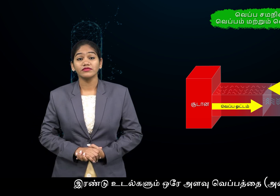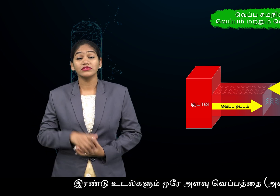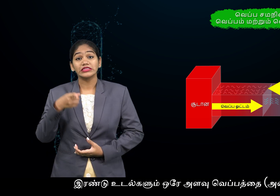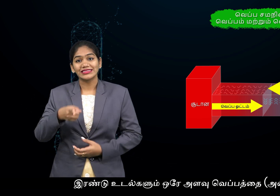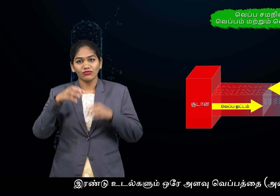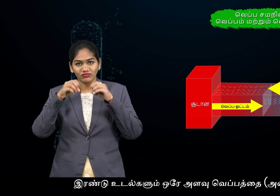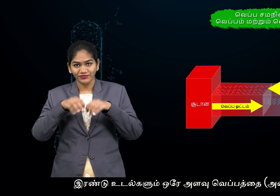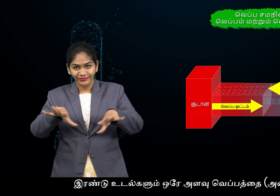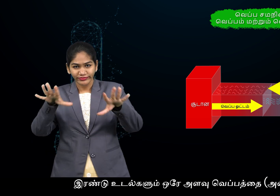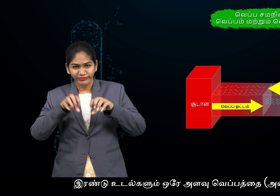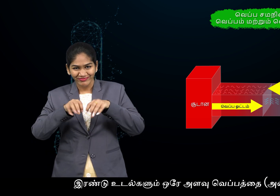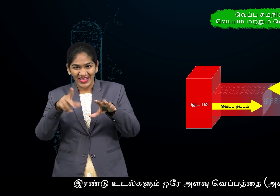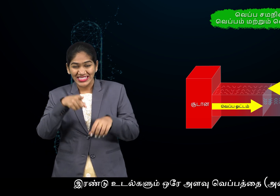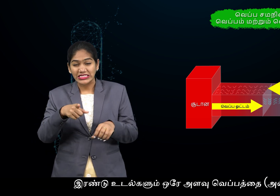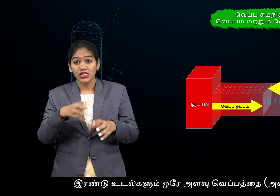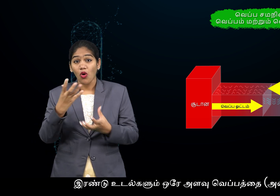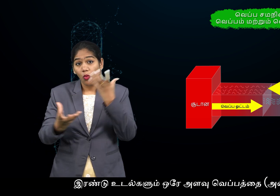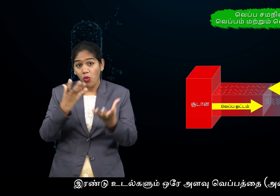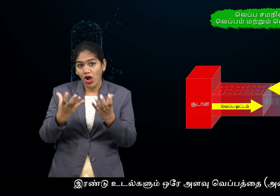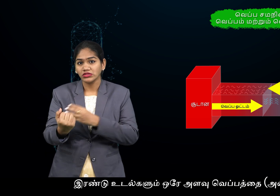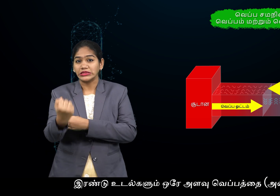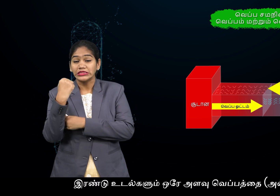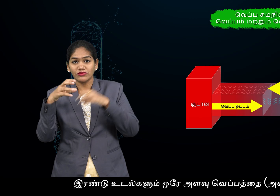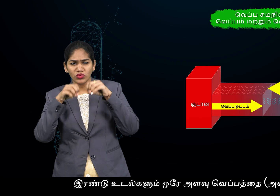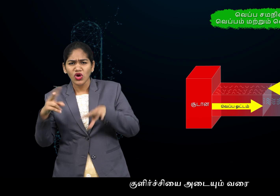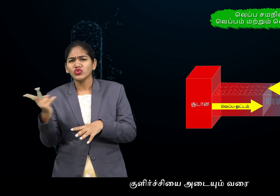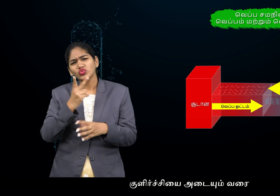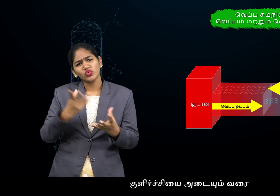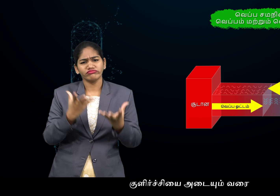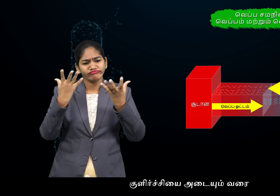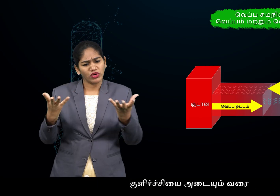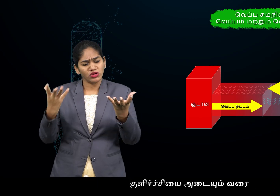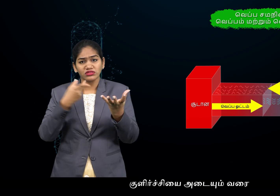இரண்டு உடல்களும் ஒரே அளவு வெப்பத்தை அல்லது குளிர்ச்சியை அடையும் வரை